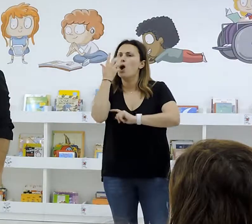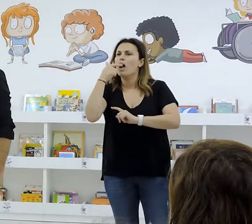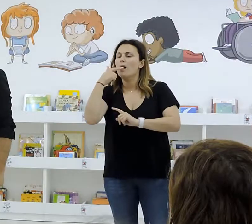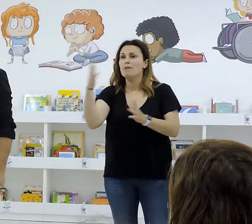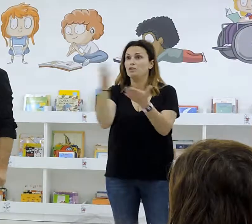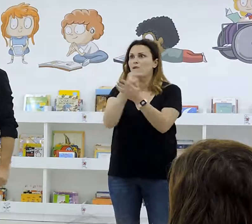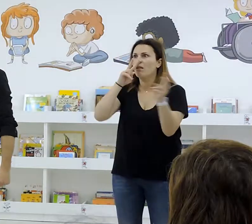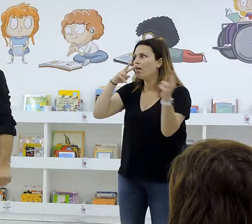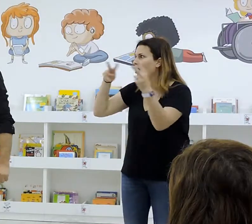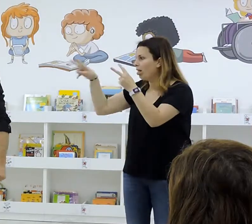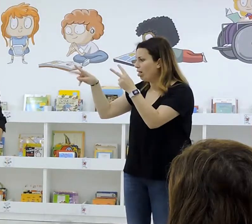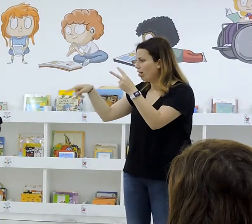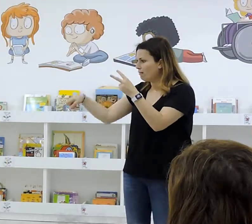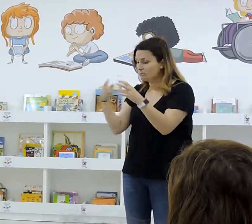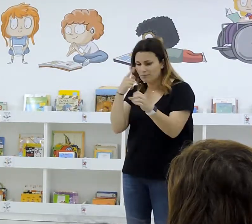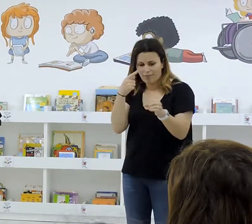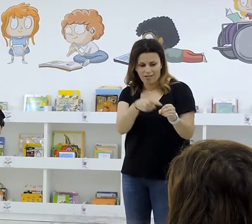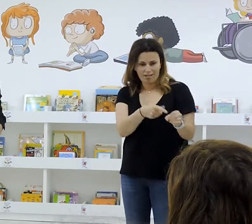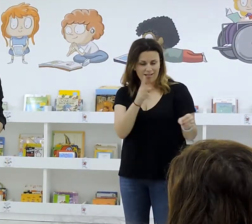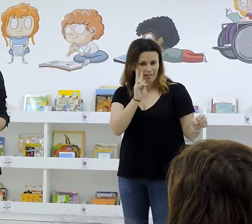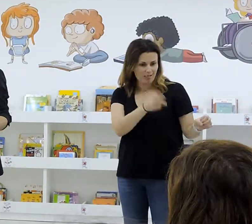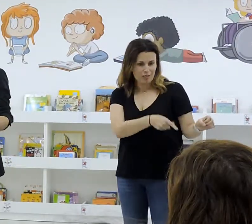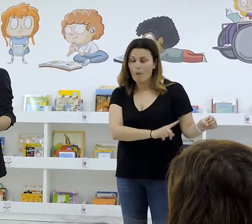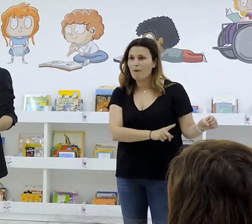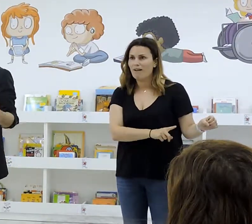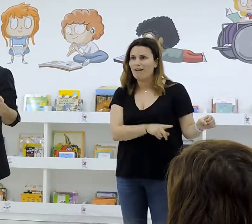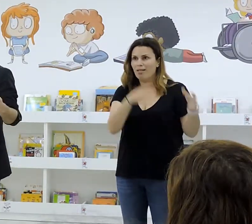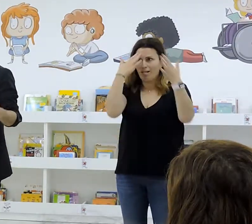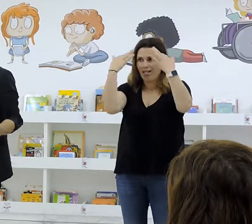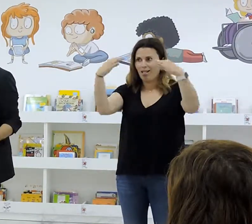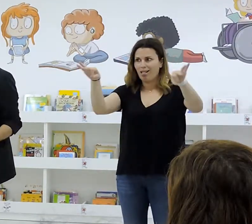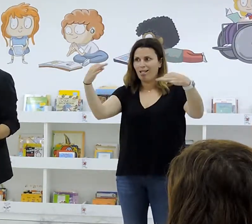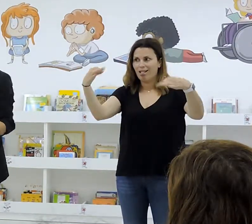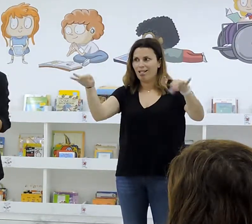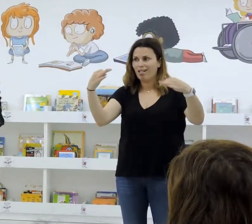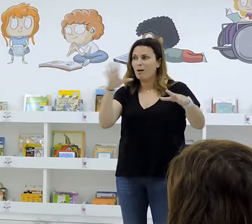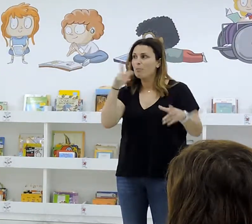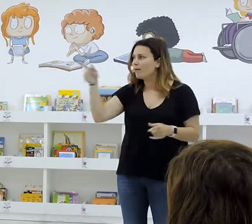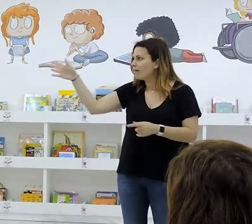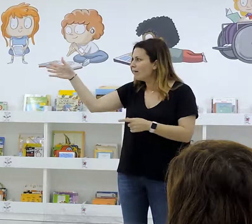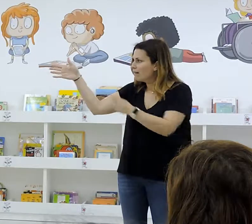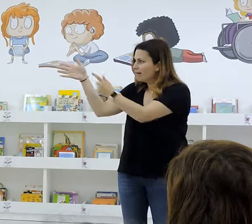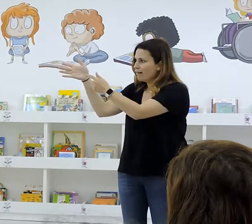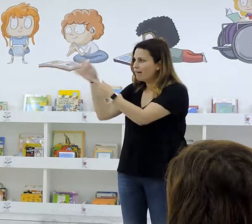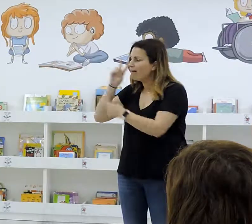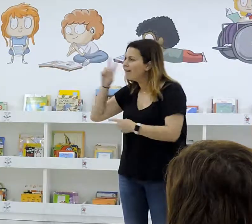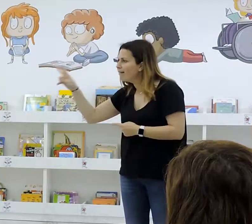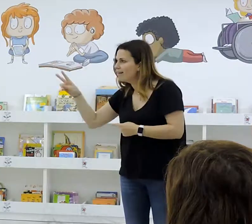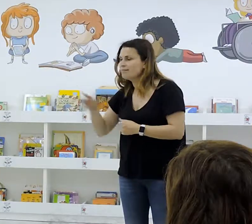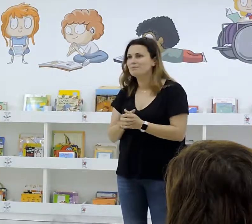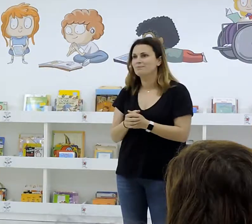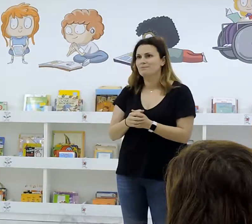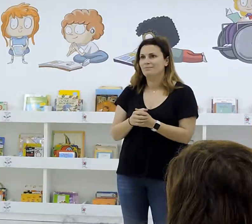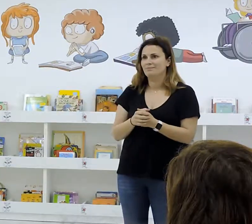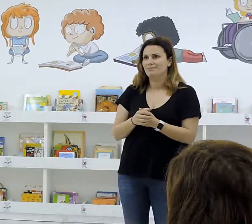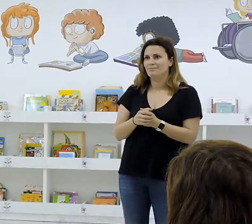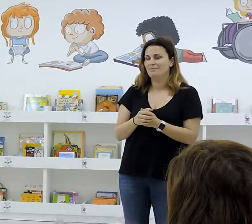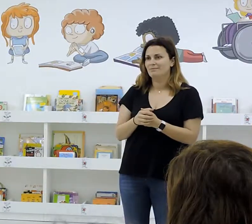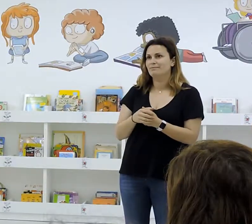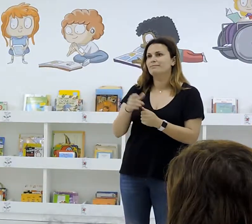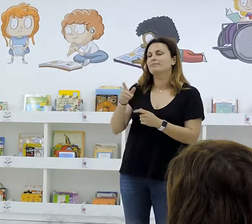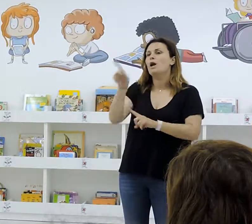para aquí y nadie se dará cuenta de que en la otra mano hay un pañuelo escondido, ¿no? ¿Vale? ¿Qué pasa? Que hay dos